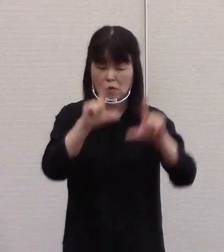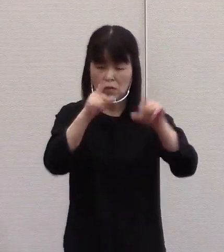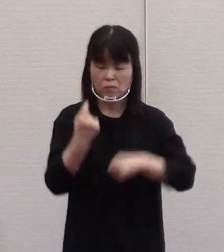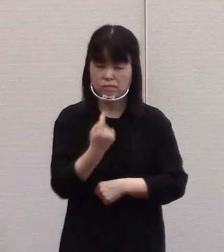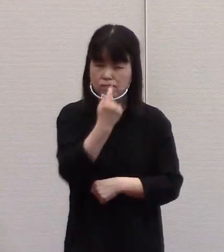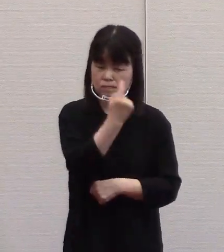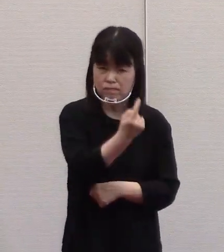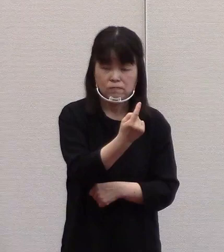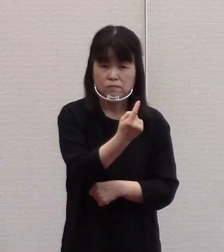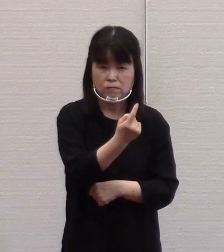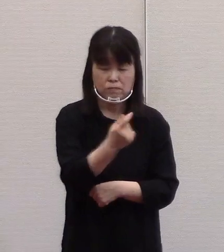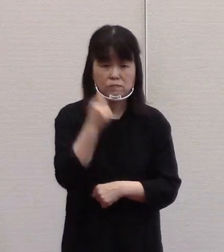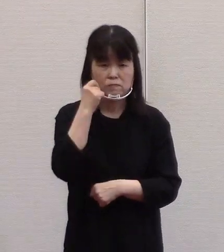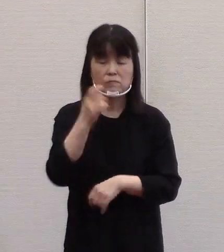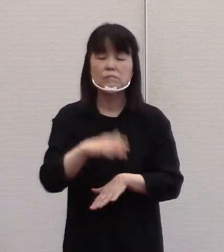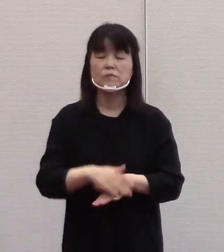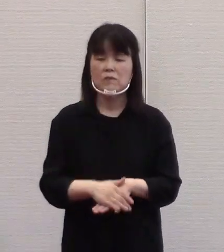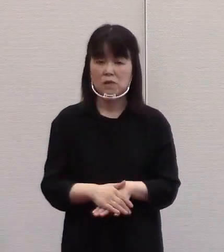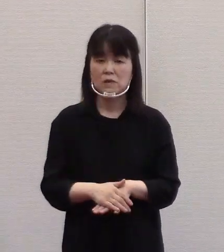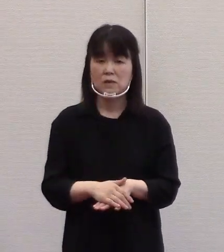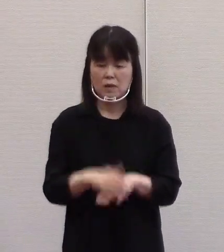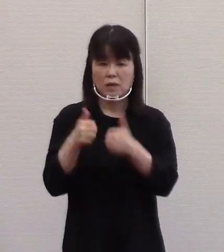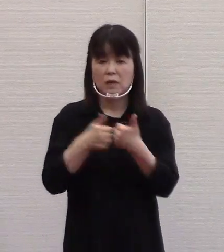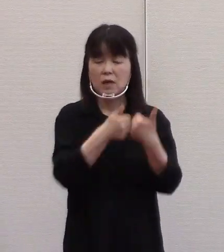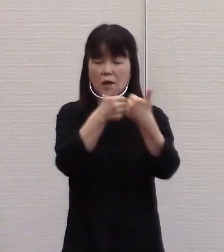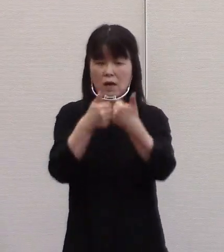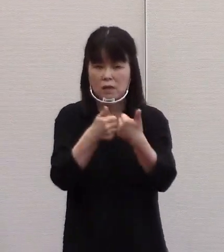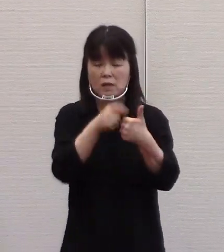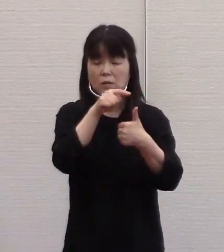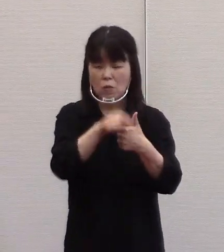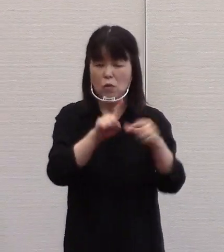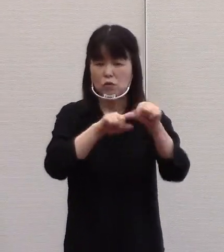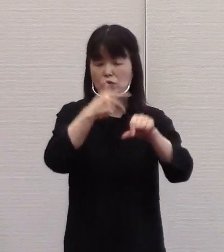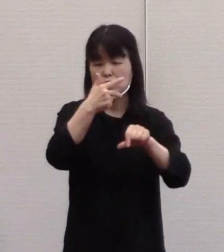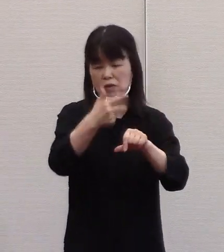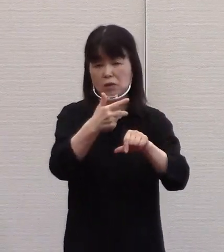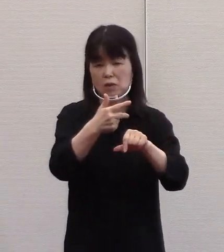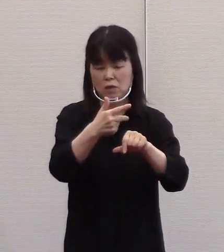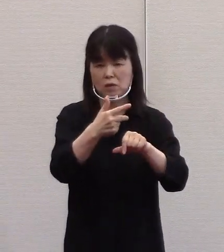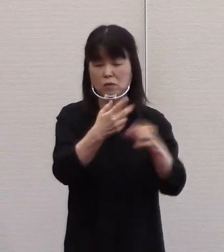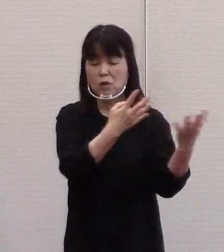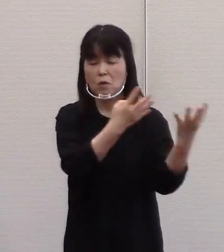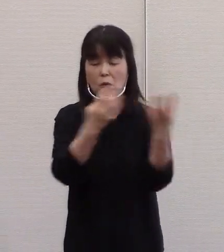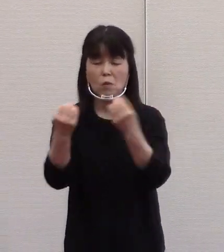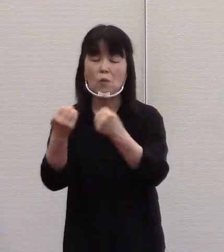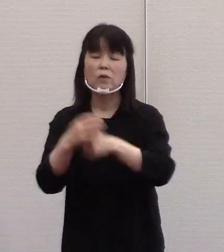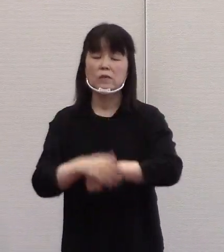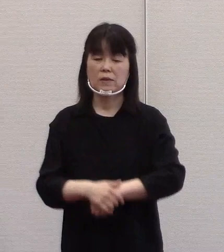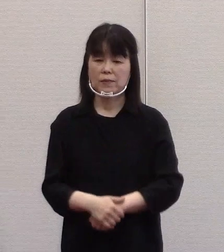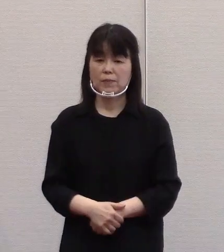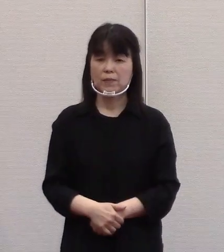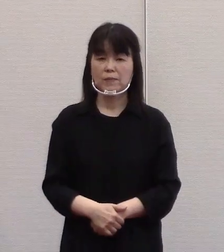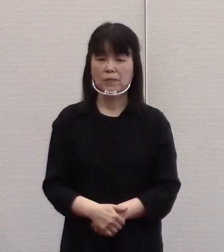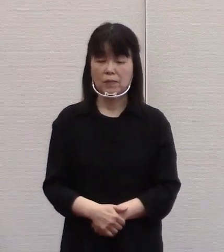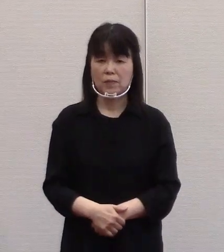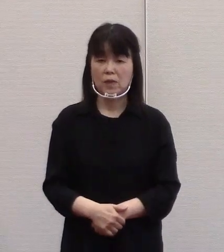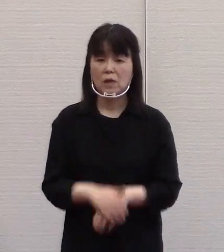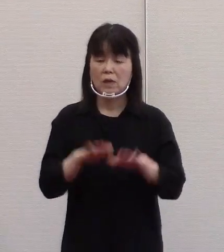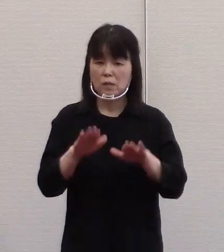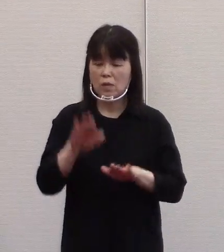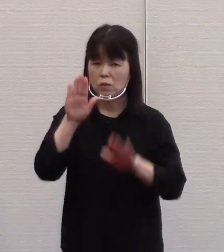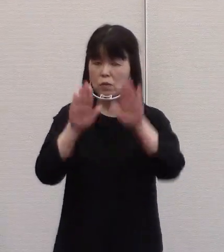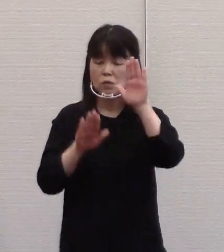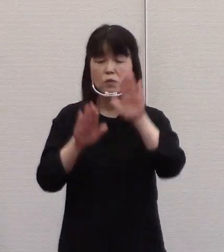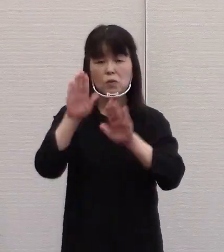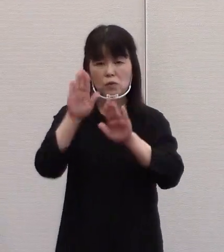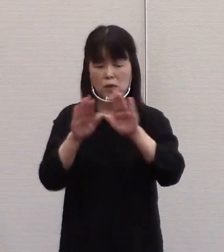中止になっているケースが多い状況ですので、まあ、今後ともこの状況が続くの